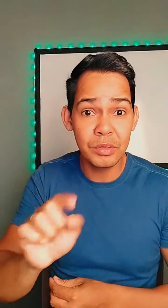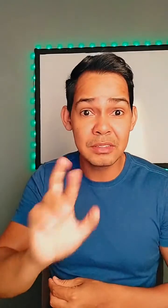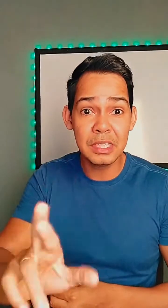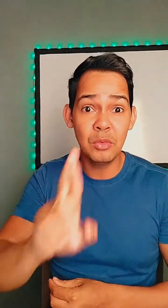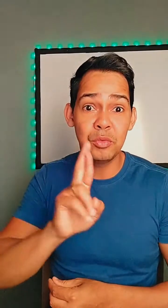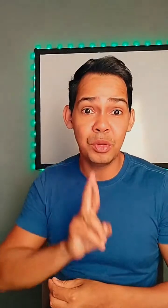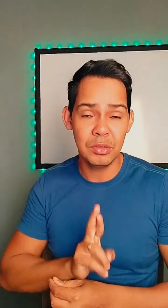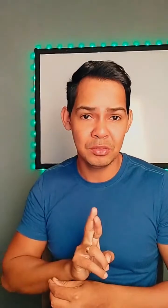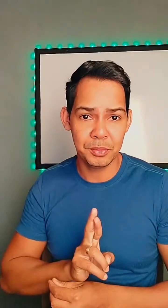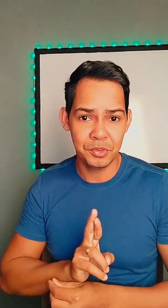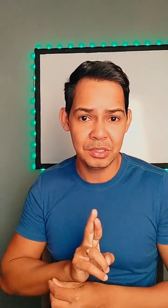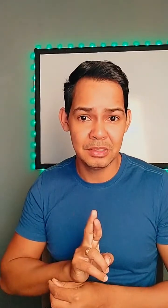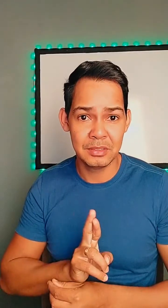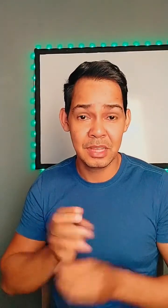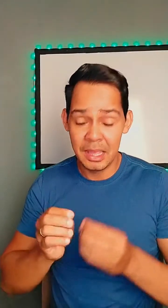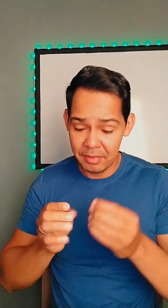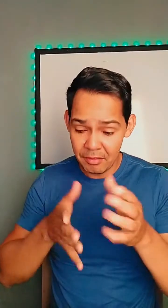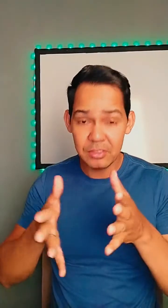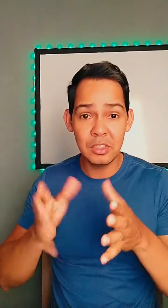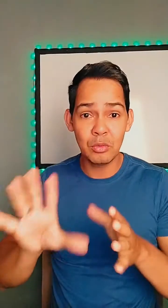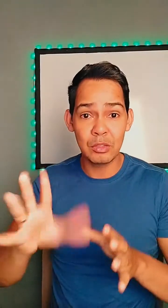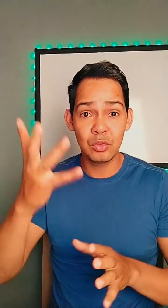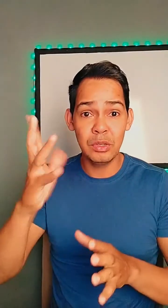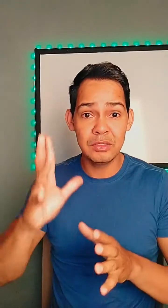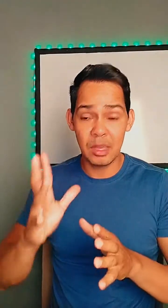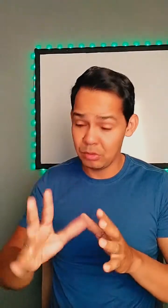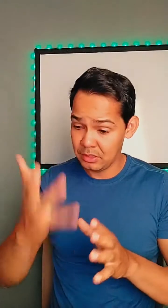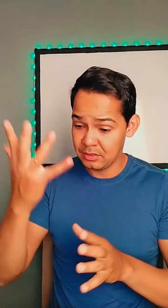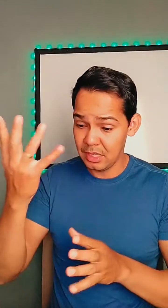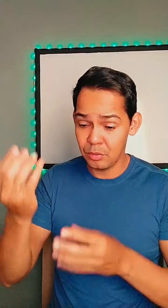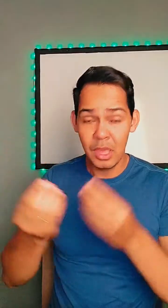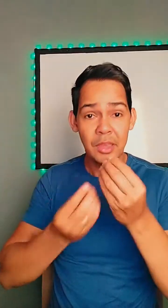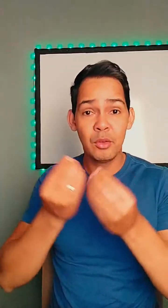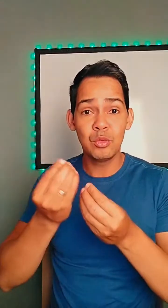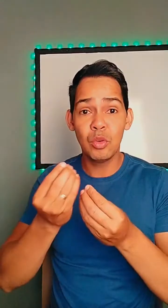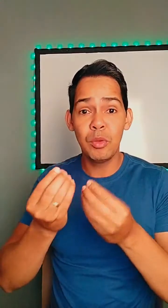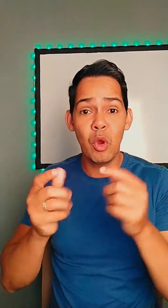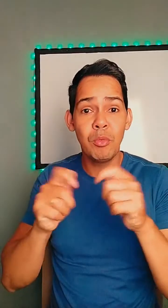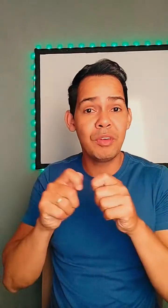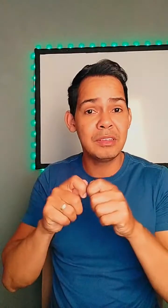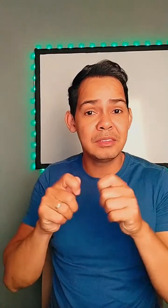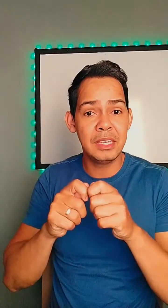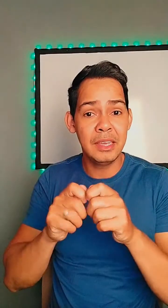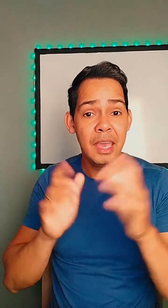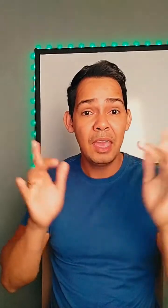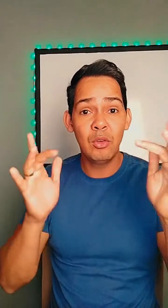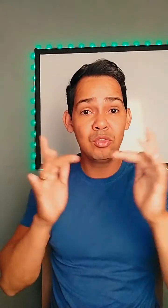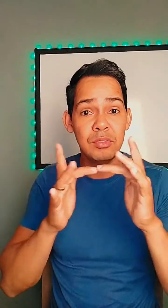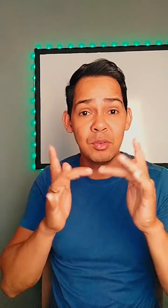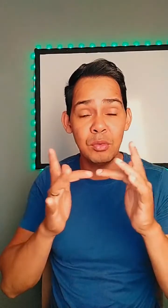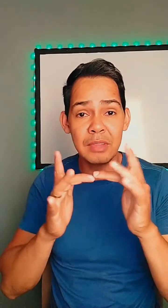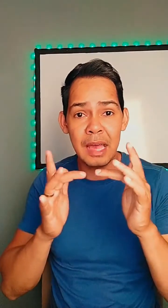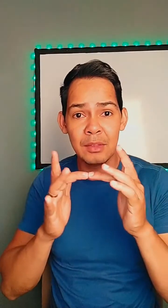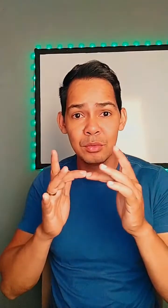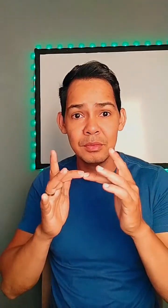que não foram respondidas. Teve situações que aconteceram que eu não soube como fazer, eu não tive contato,